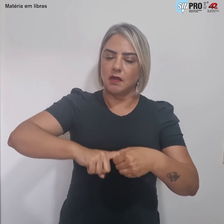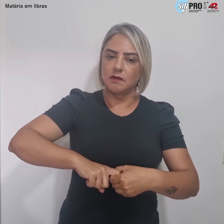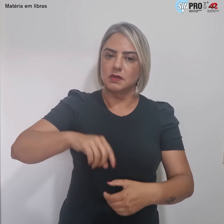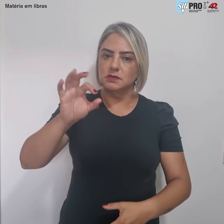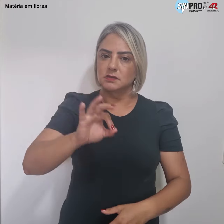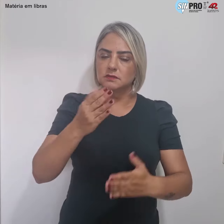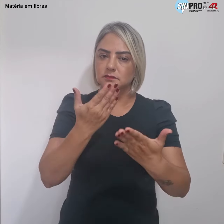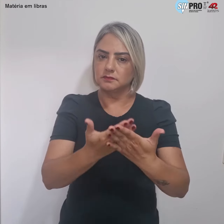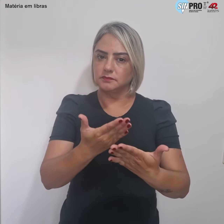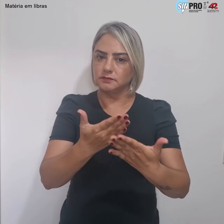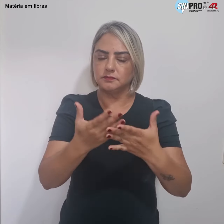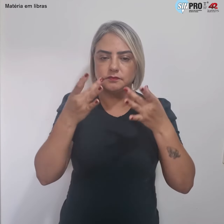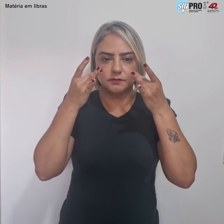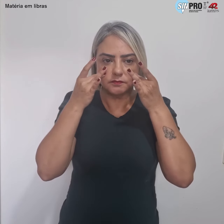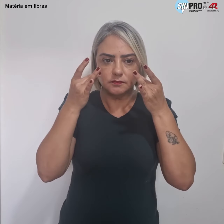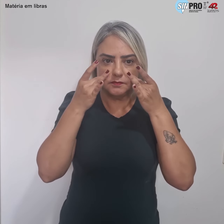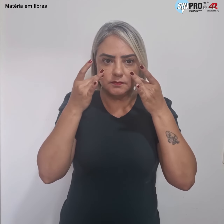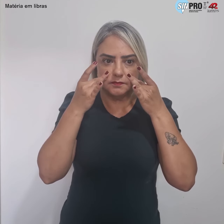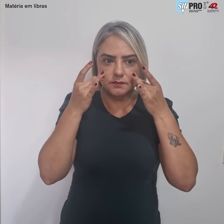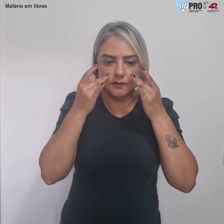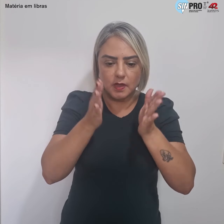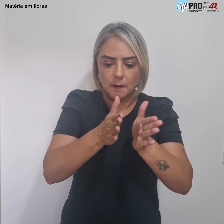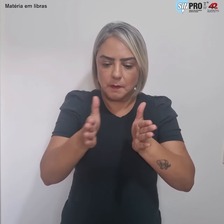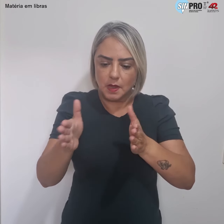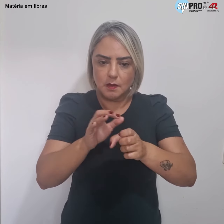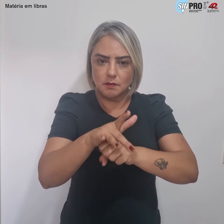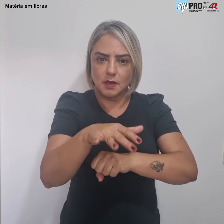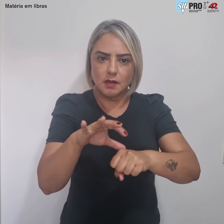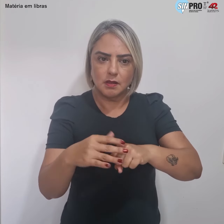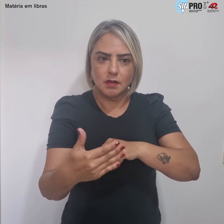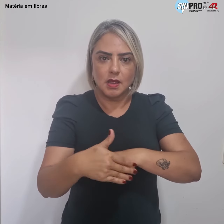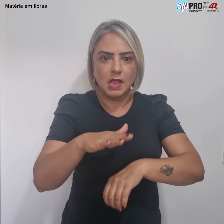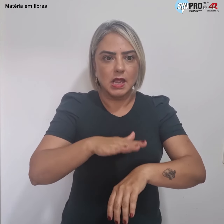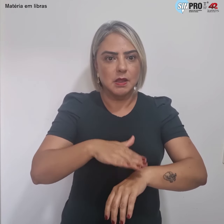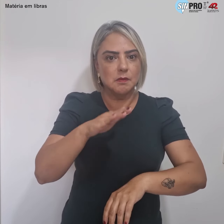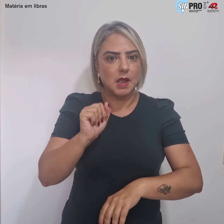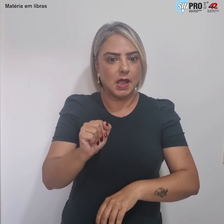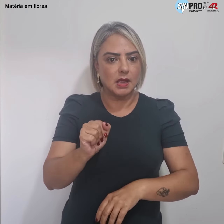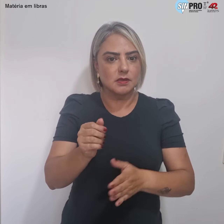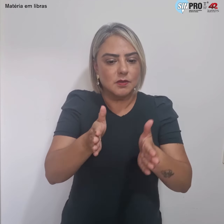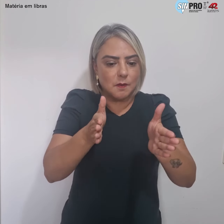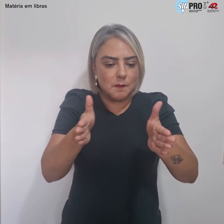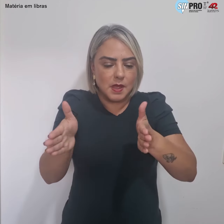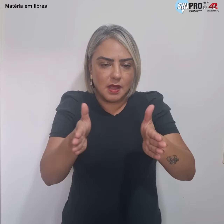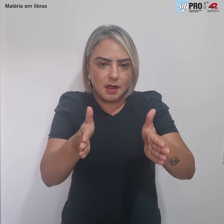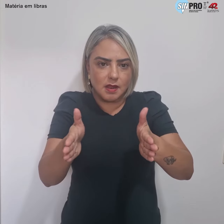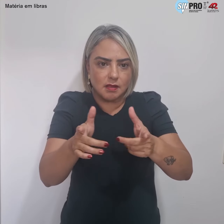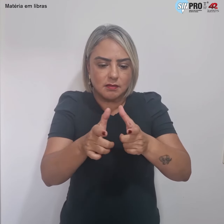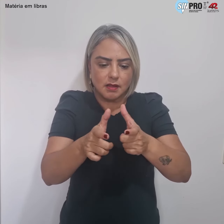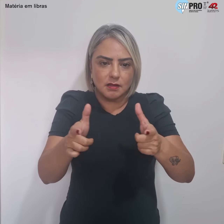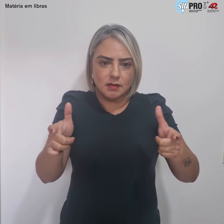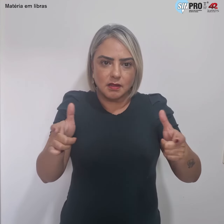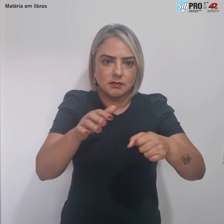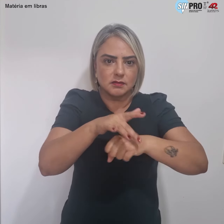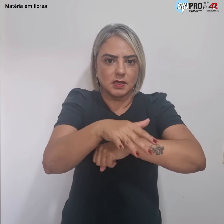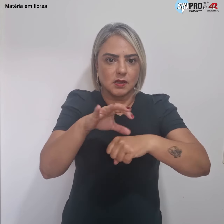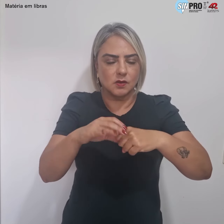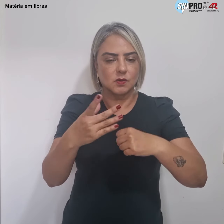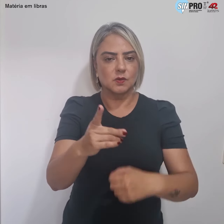100% presencial em plena pandemia, mais em pleno período de expansão da pandemia no DF